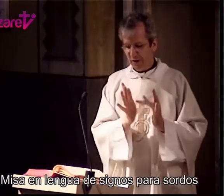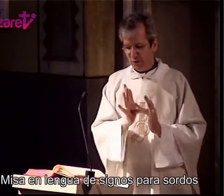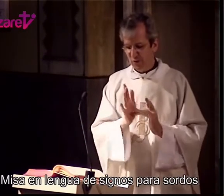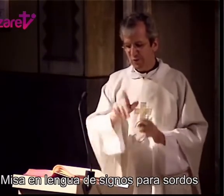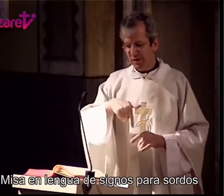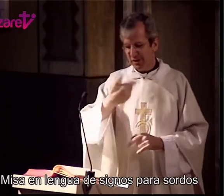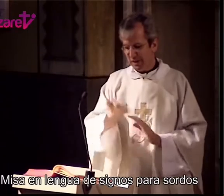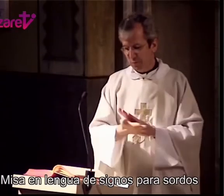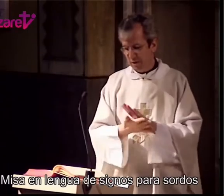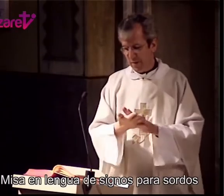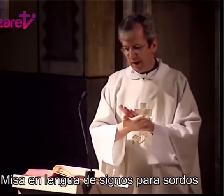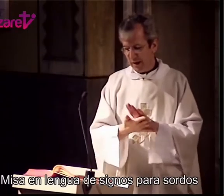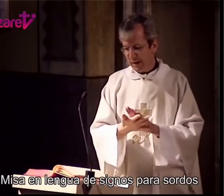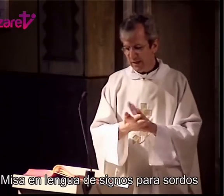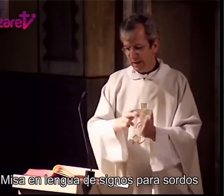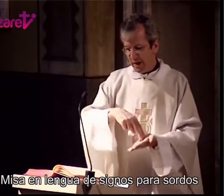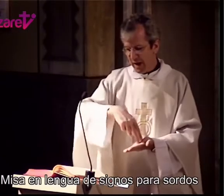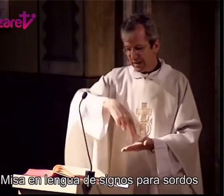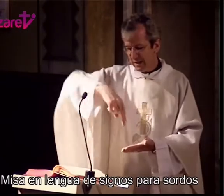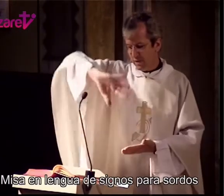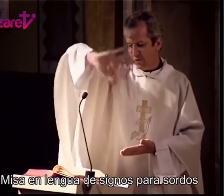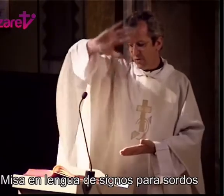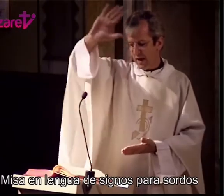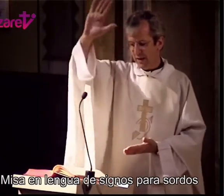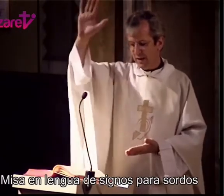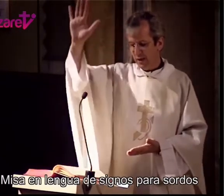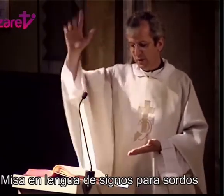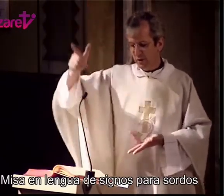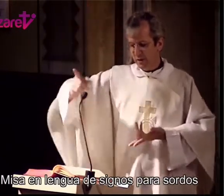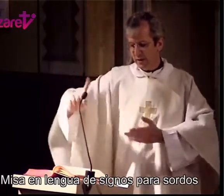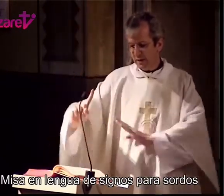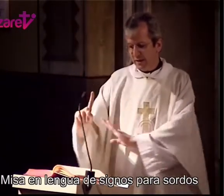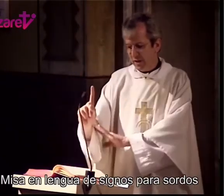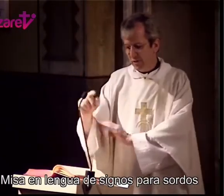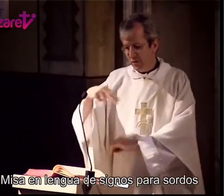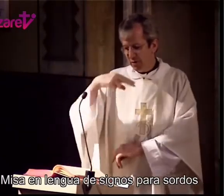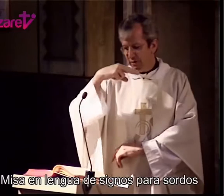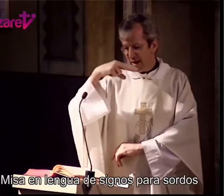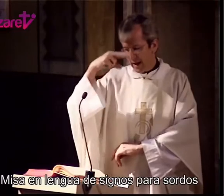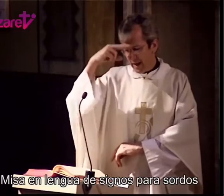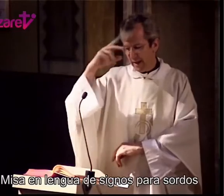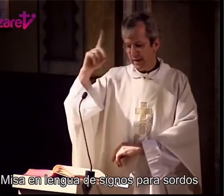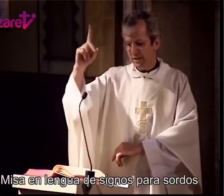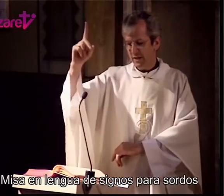Jesús, después de hablarles, ascendió al cielo y se sentó a la derecha de